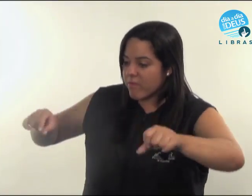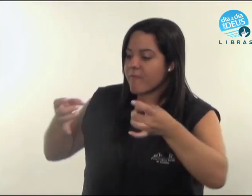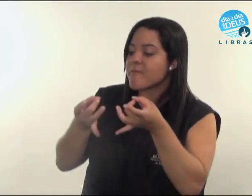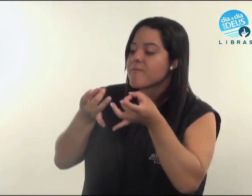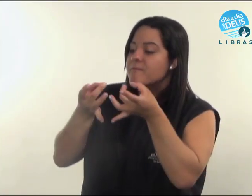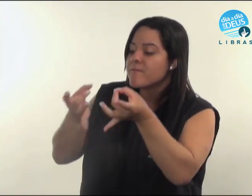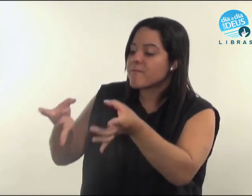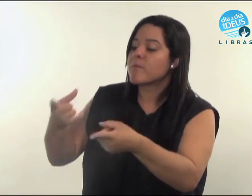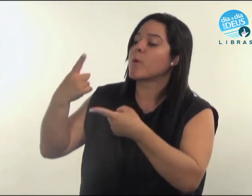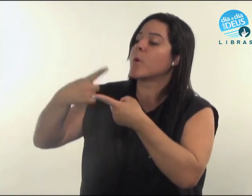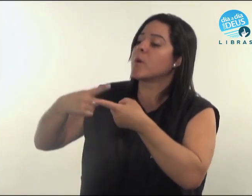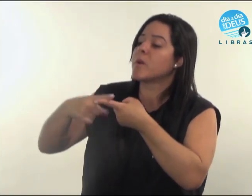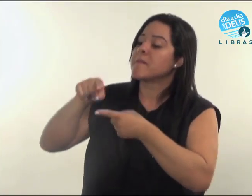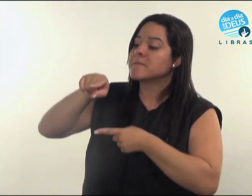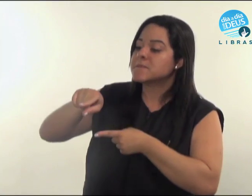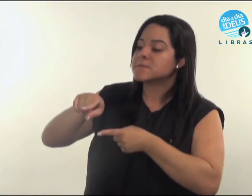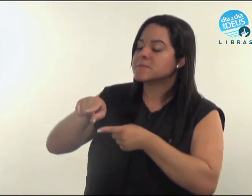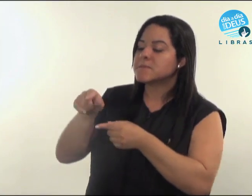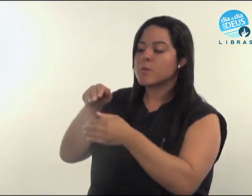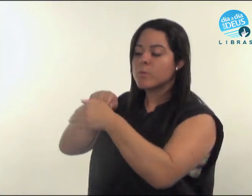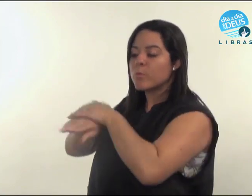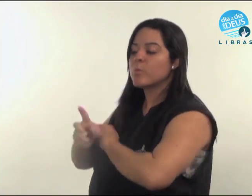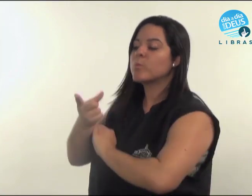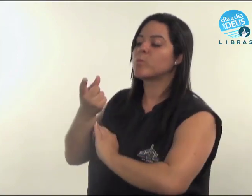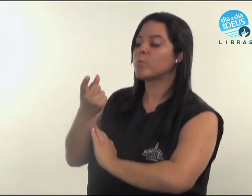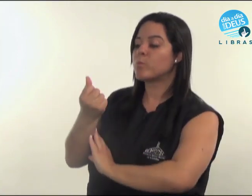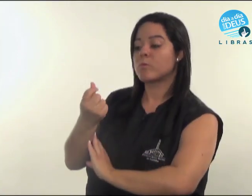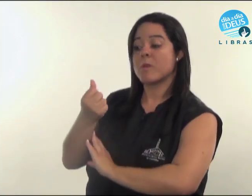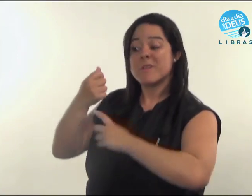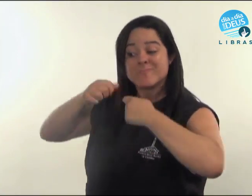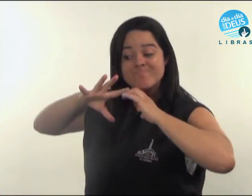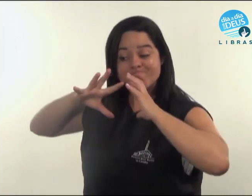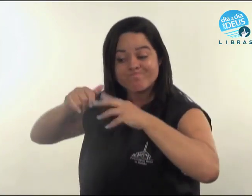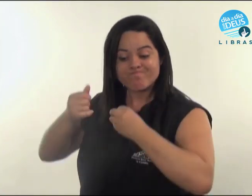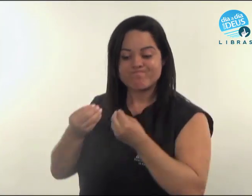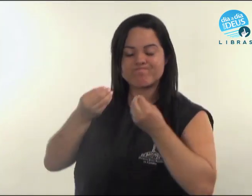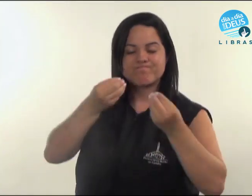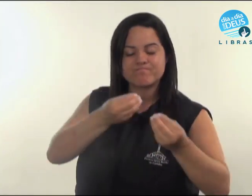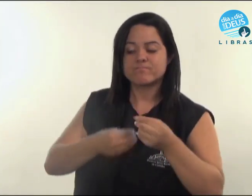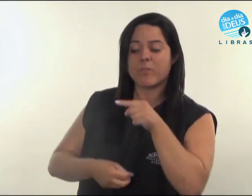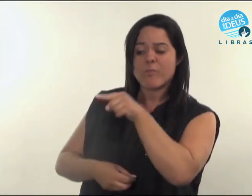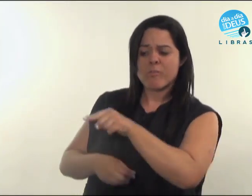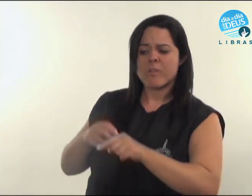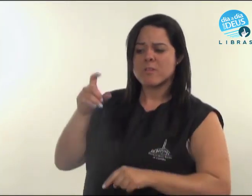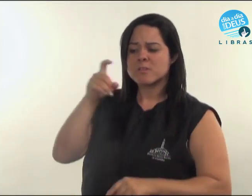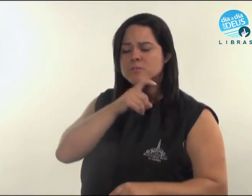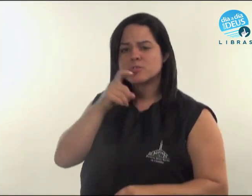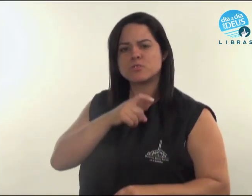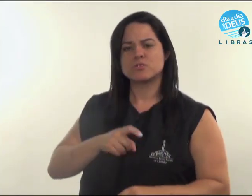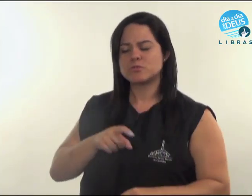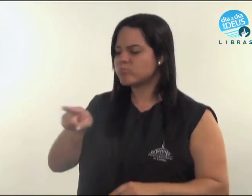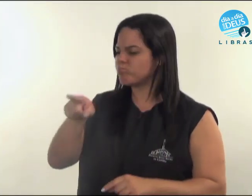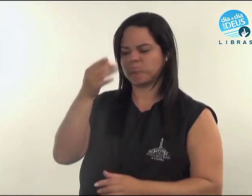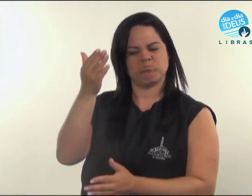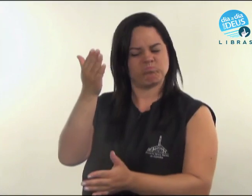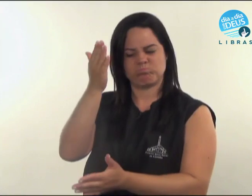terreno? Ananias foi o desqualificado. Mas por que Ananias foi